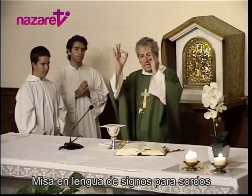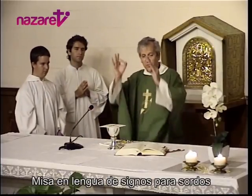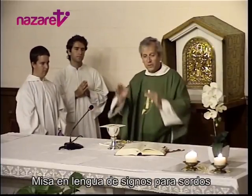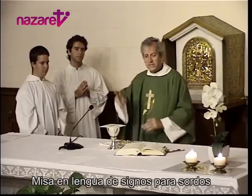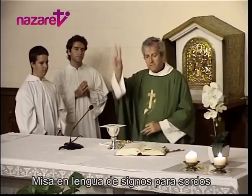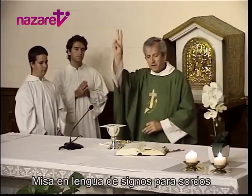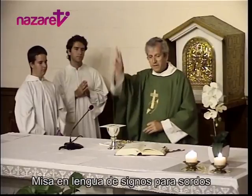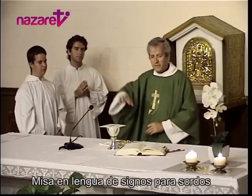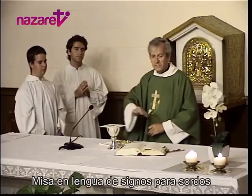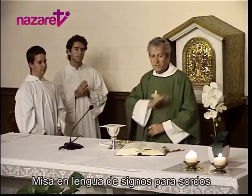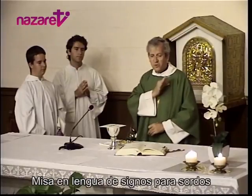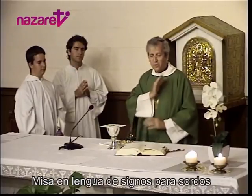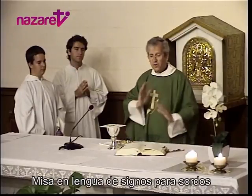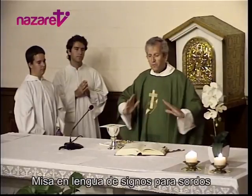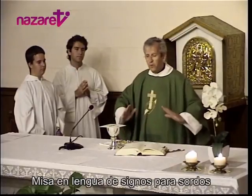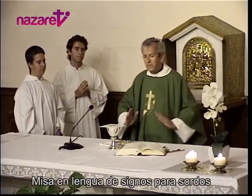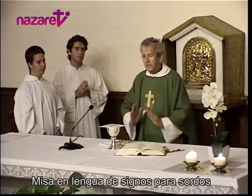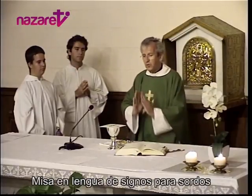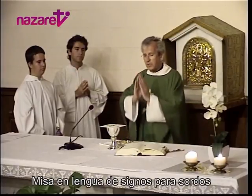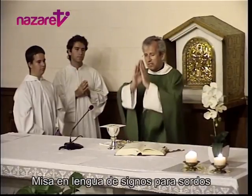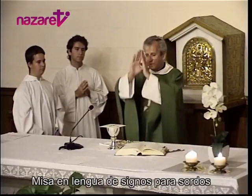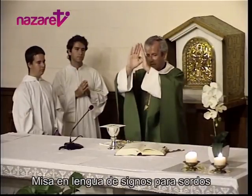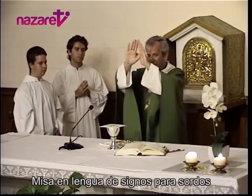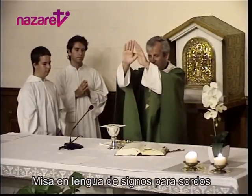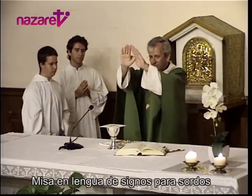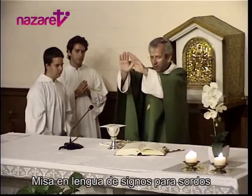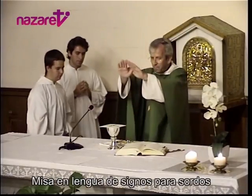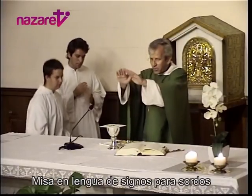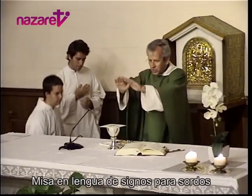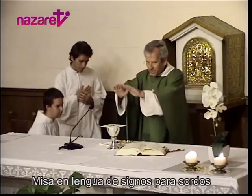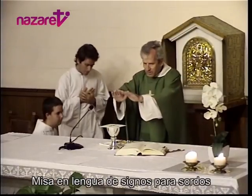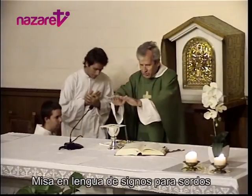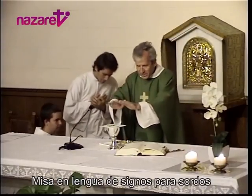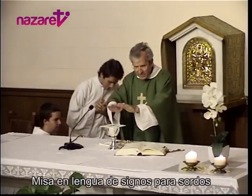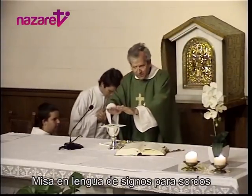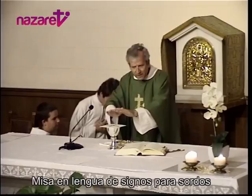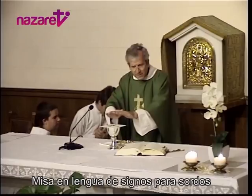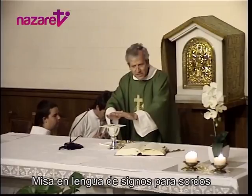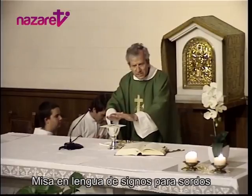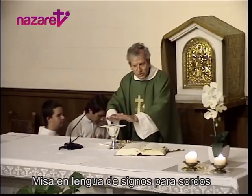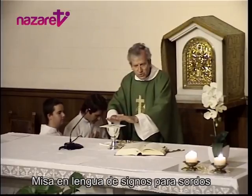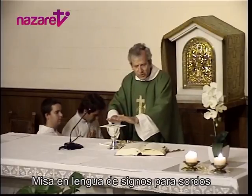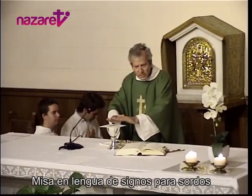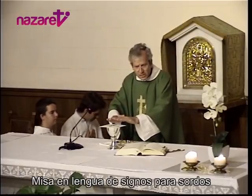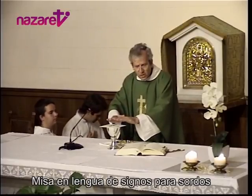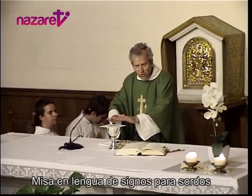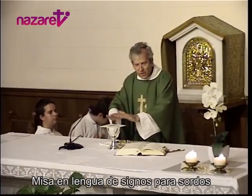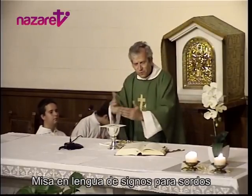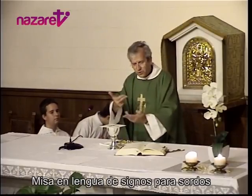Santo eres en verdad, Señor, fuente de toda santidad. Por eso te pedimos que santifiques esos dones con la efusión de